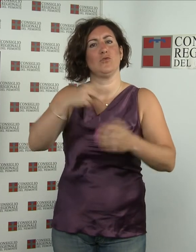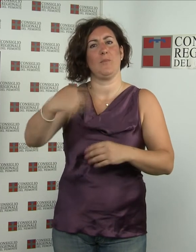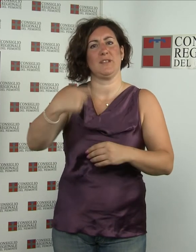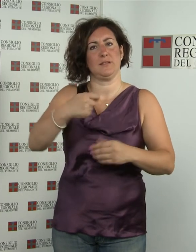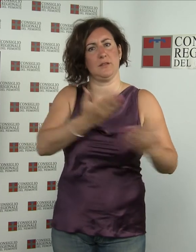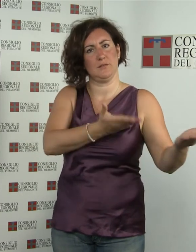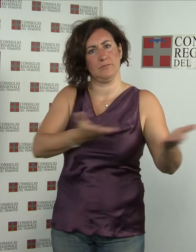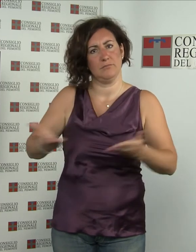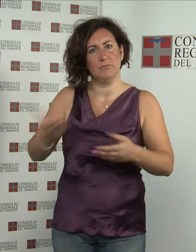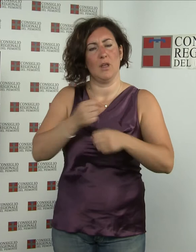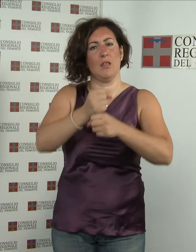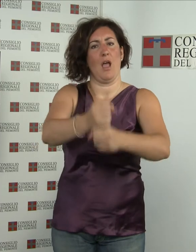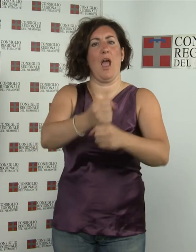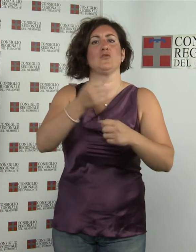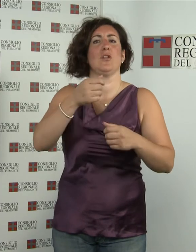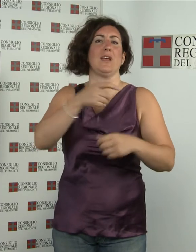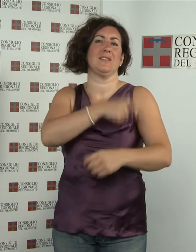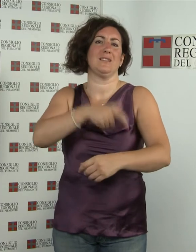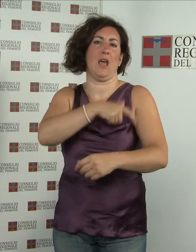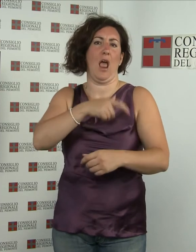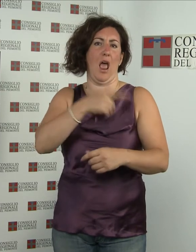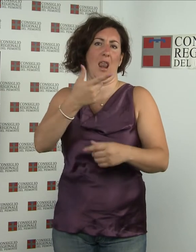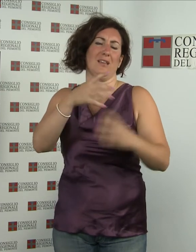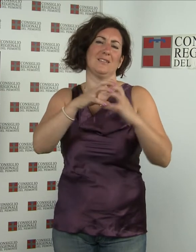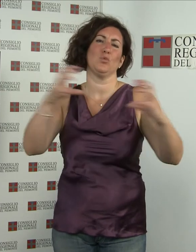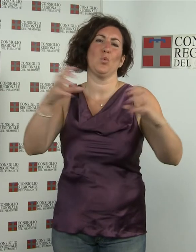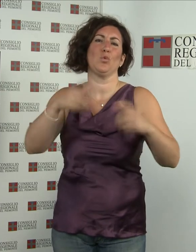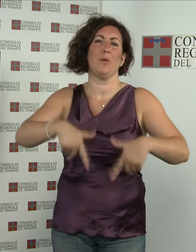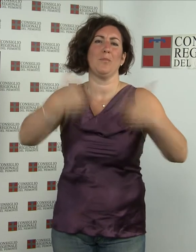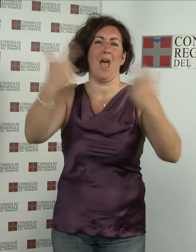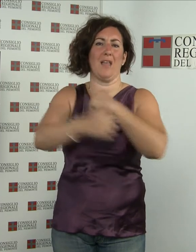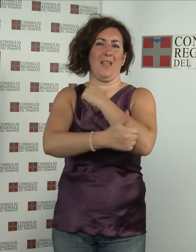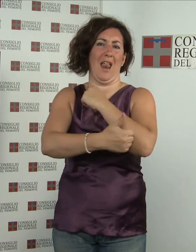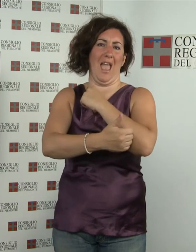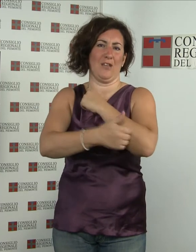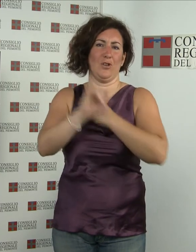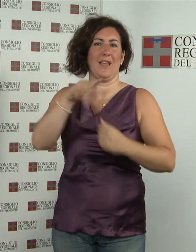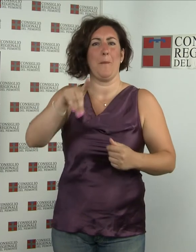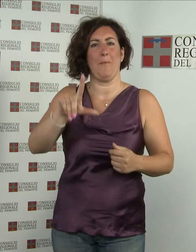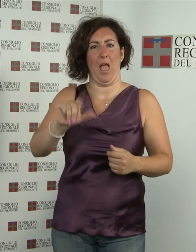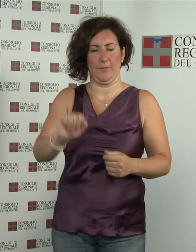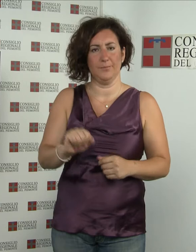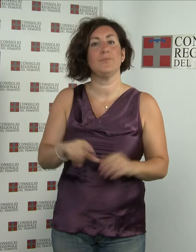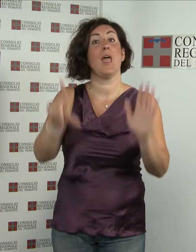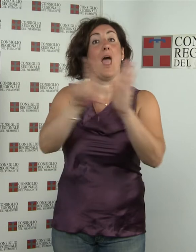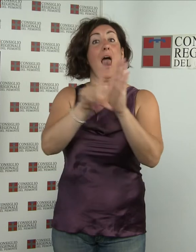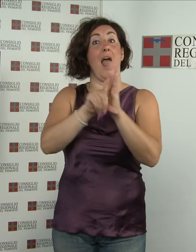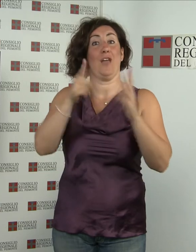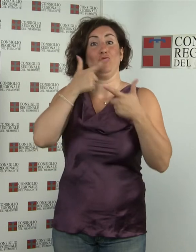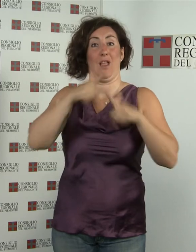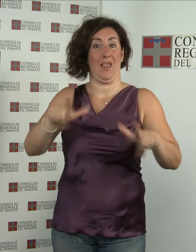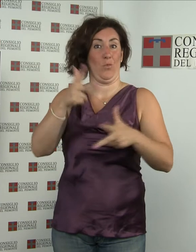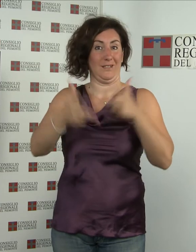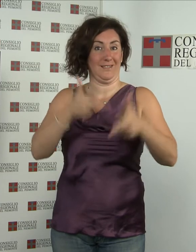una delegazione sindacale dell'Istituto per le piante da legno e l'ambiente, IPLA. Legge per la lingua dei segni. Il